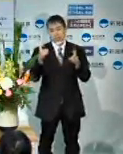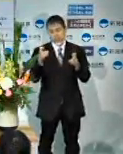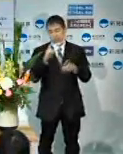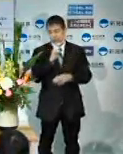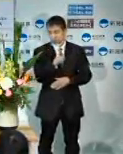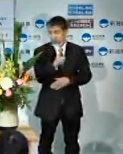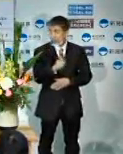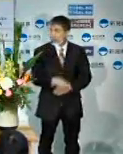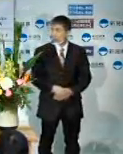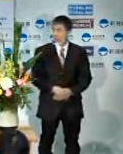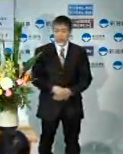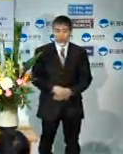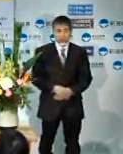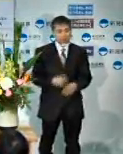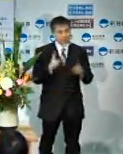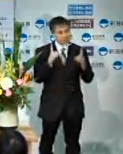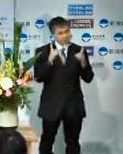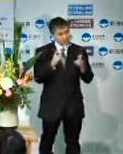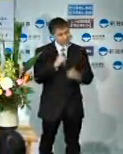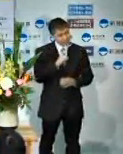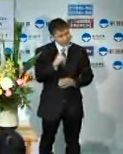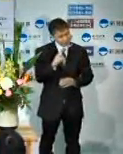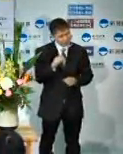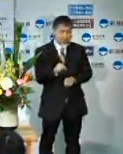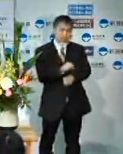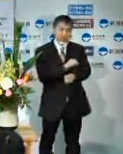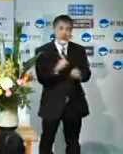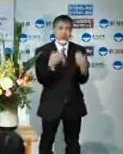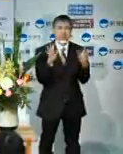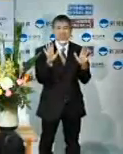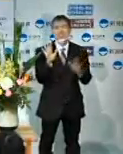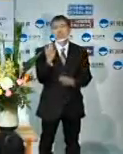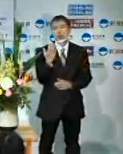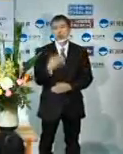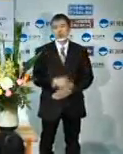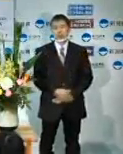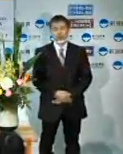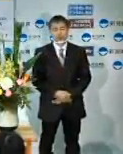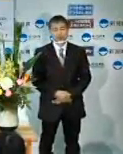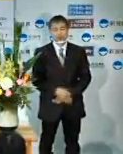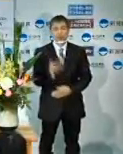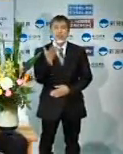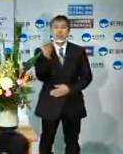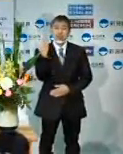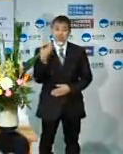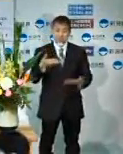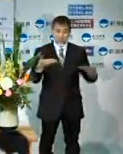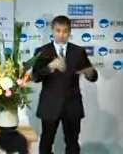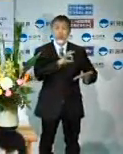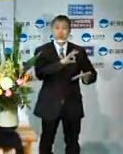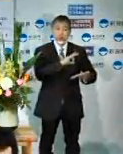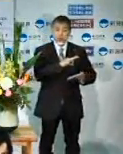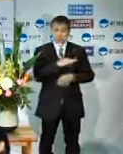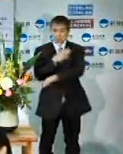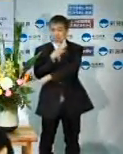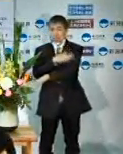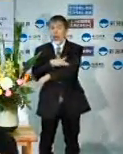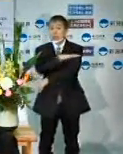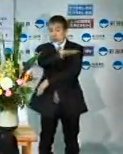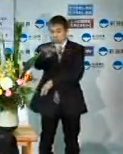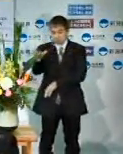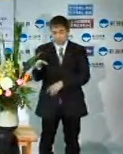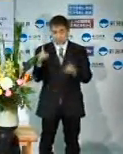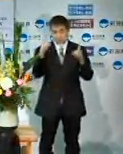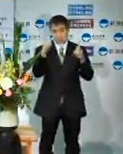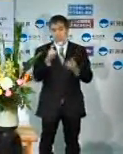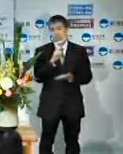あの別にご挨拶というものも特にないんですけれども、まあ、先ほど職員や幹部の皆さんにはあのご挨拶をさせ